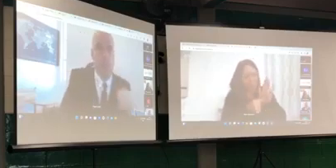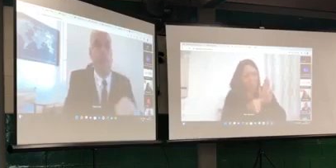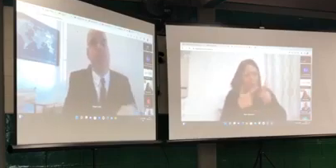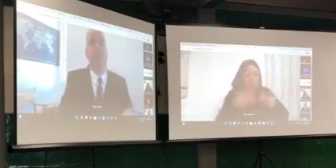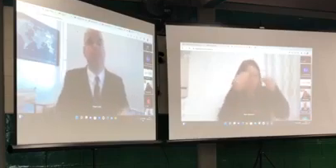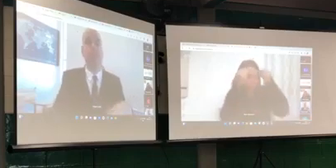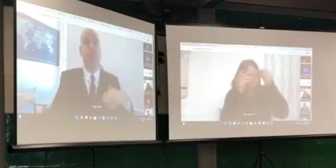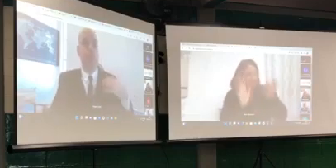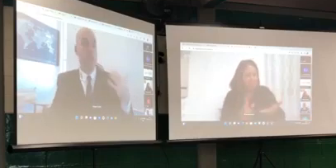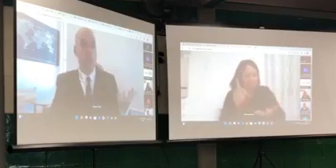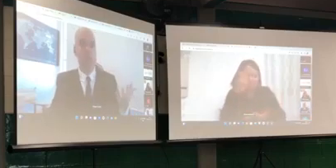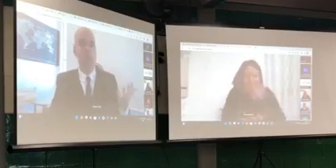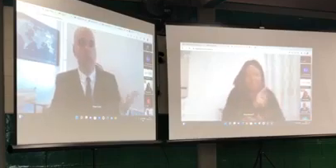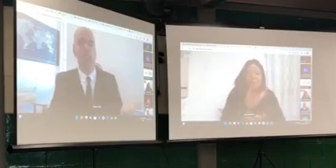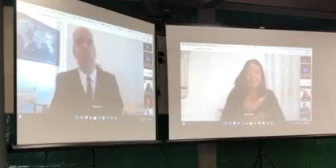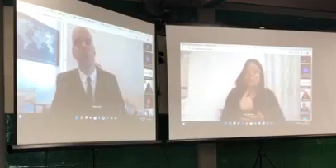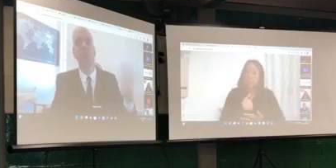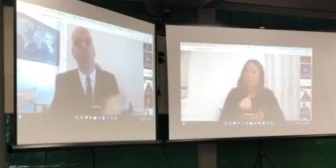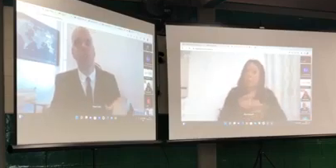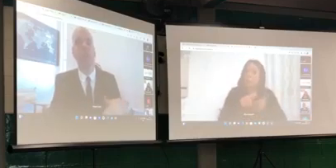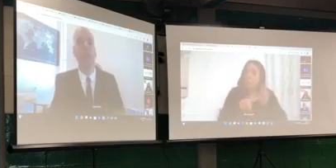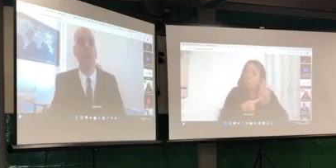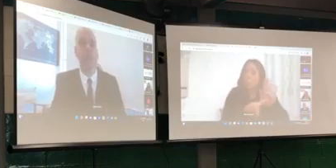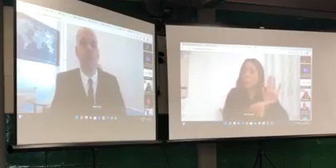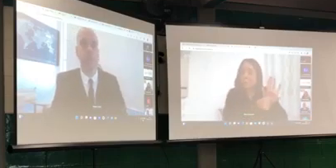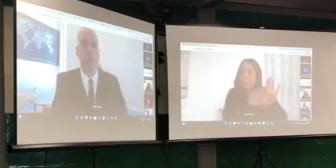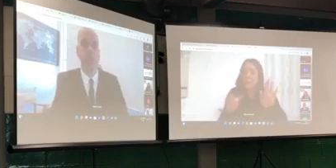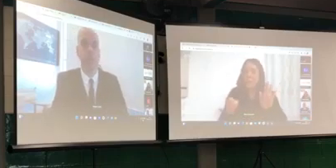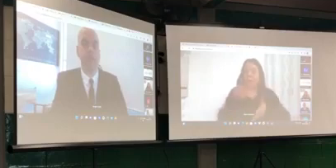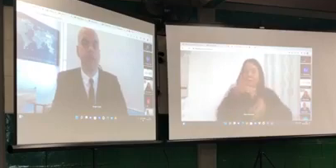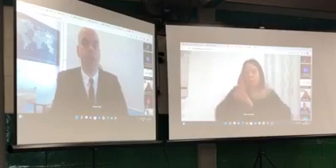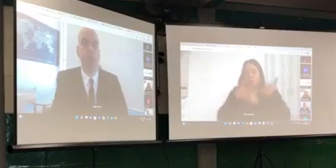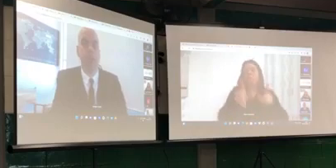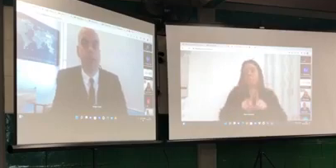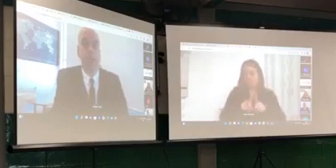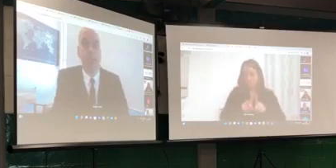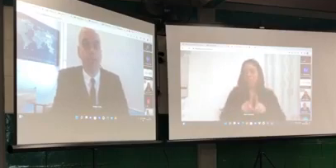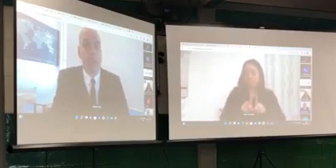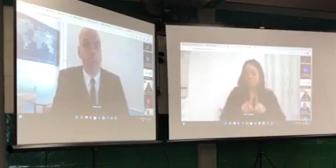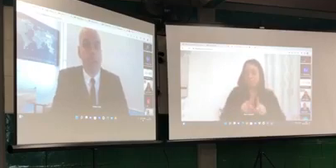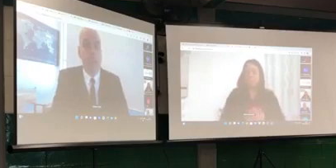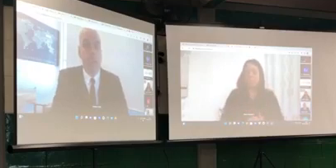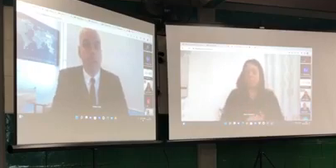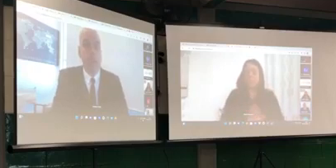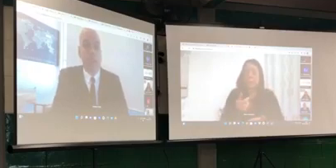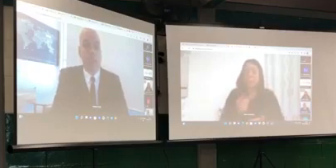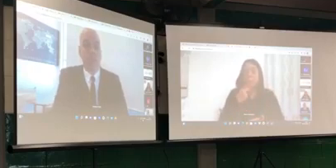essa? E eu tento trazer tudo isso para Libras também. Então, o que diz a lei?